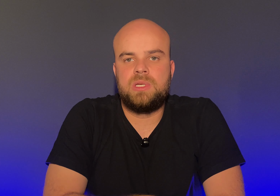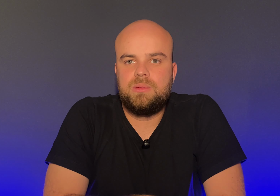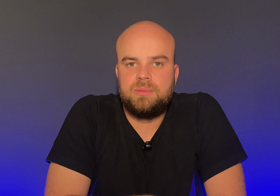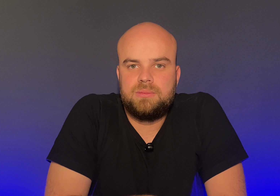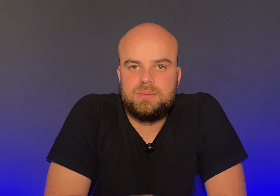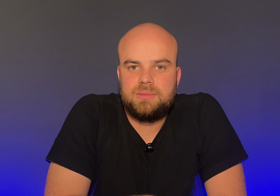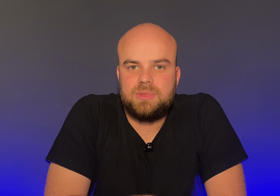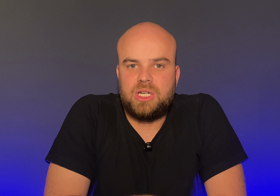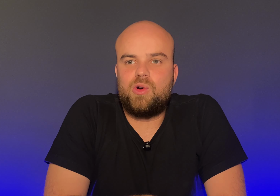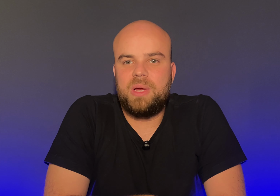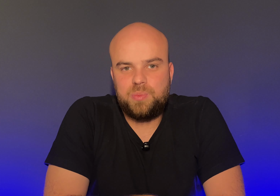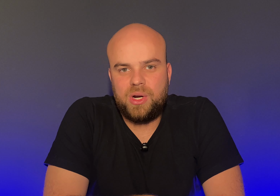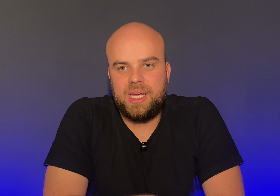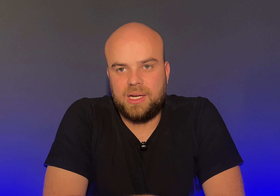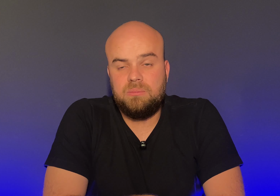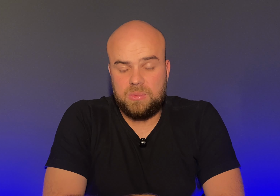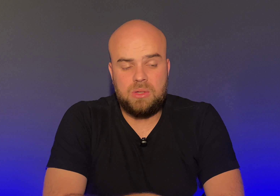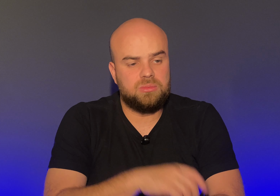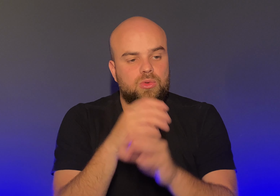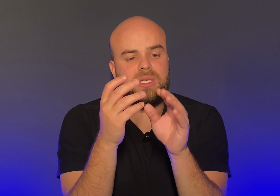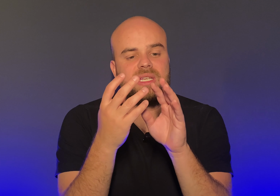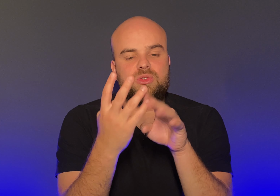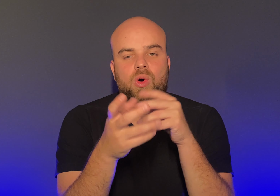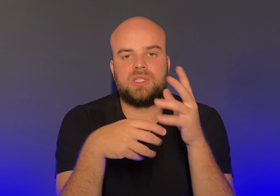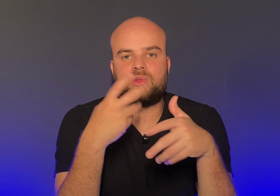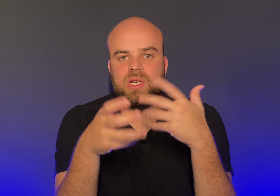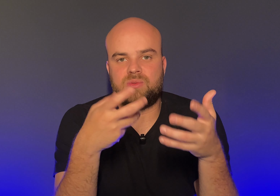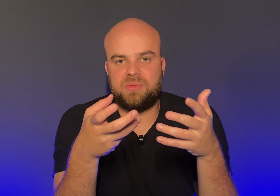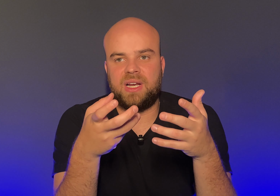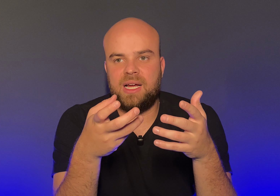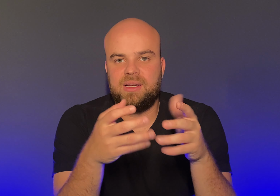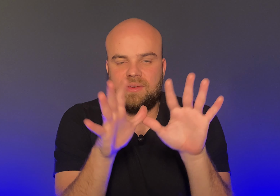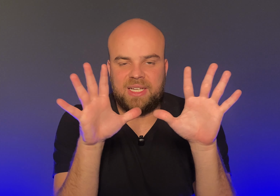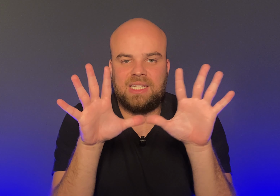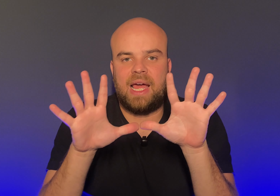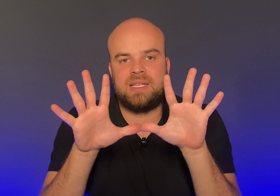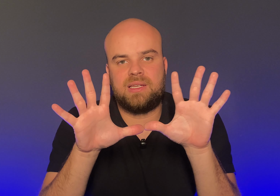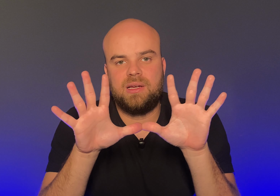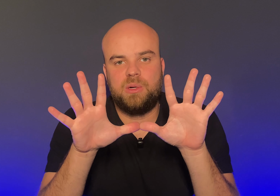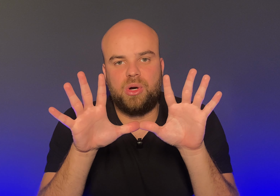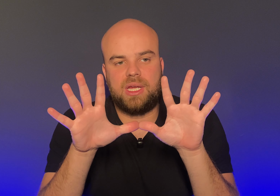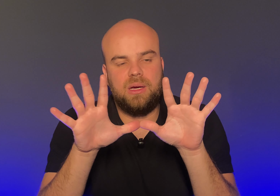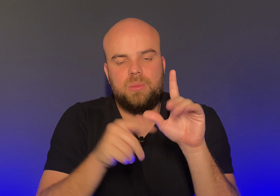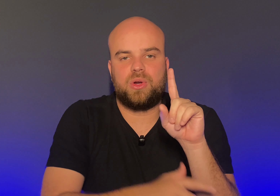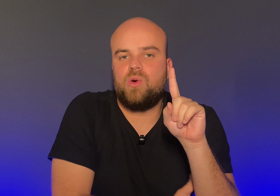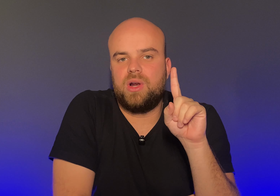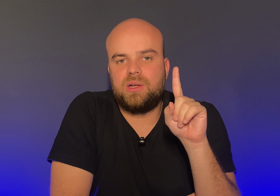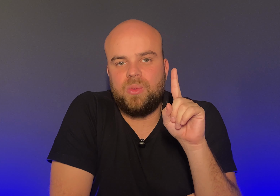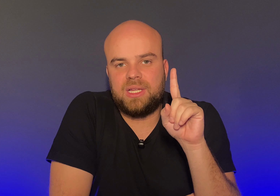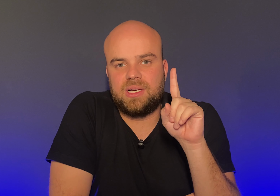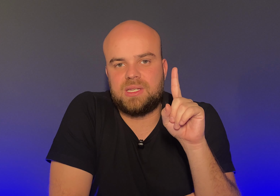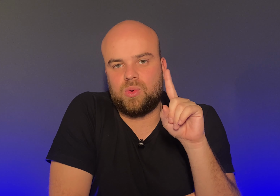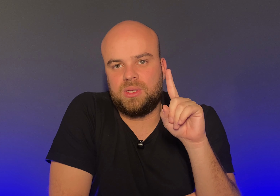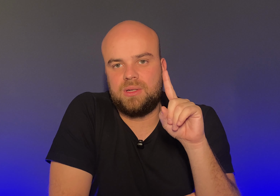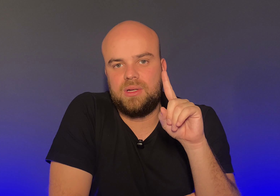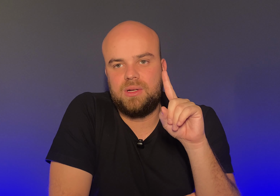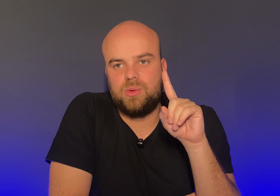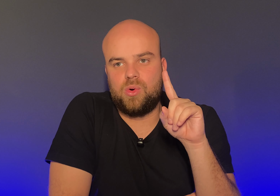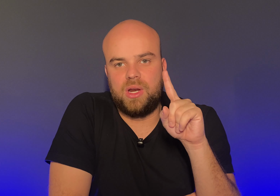11 já começa por aí né não todas as contas que nós vamos falar vai dar 10 porque porque o goleiro não entra nessa conta o